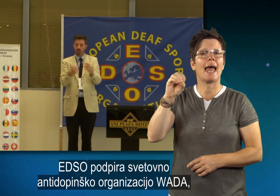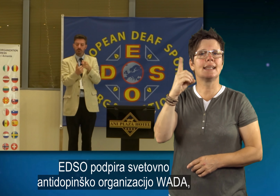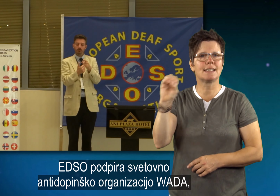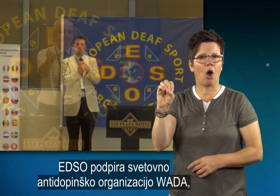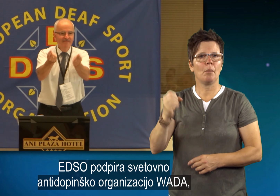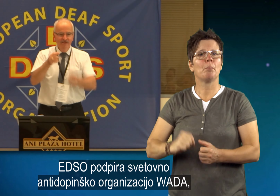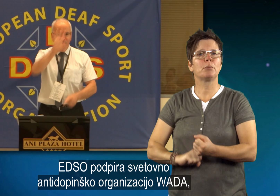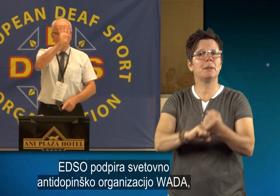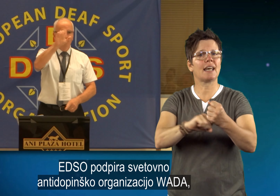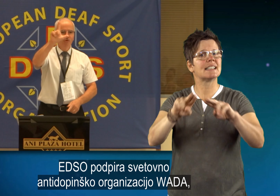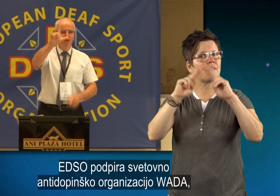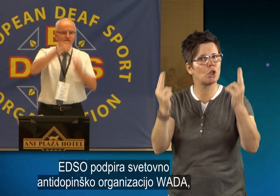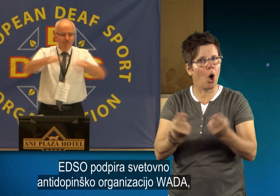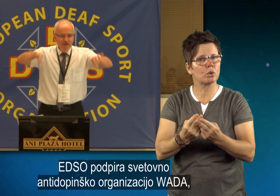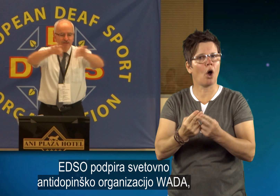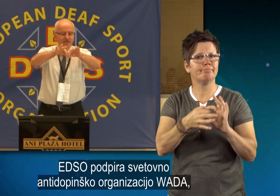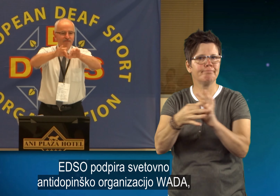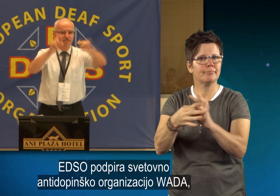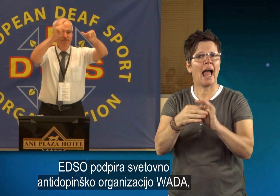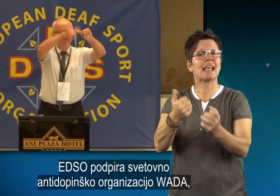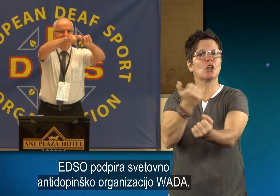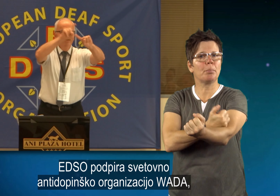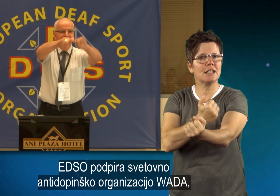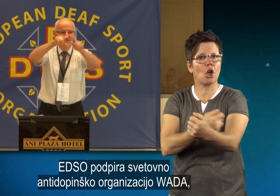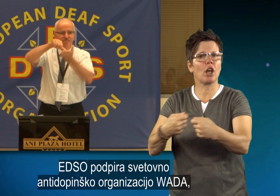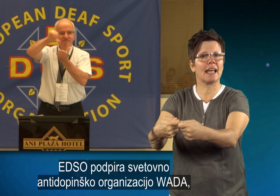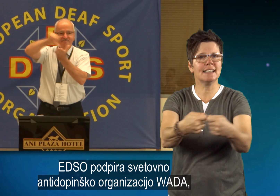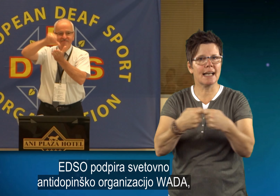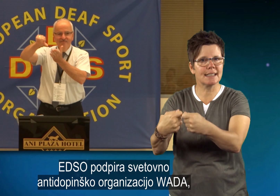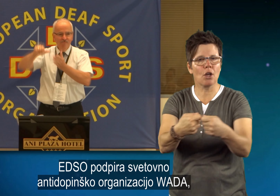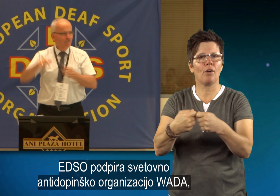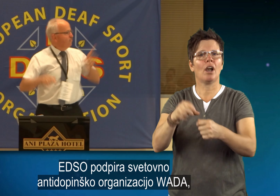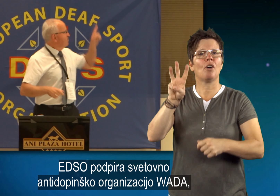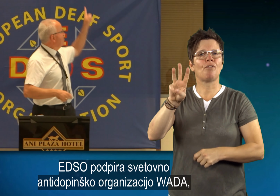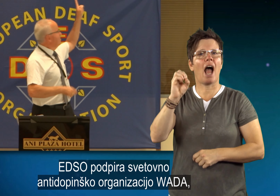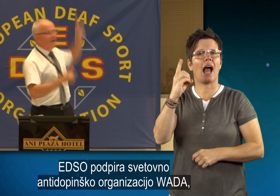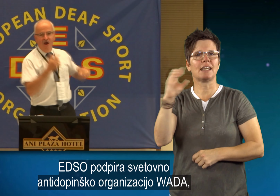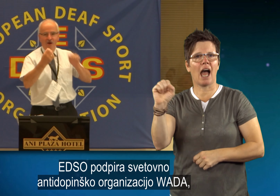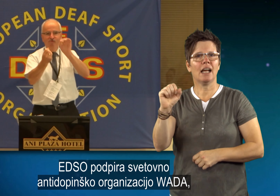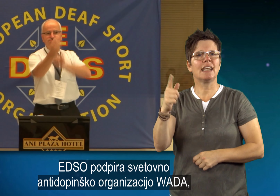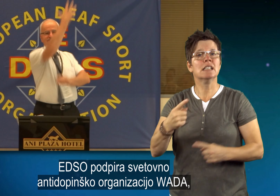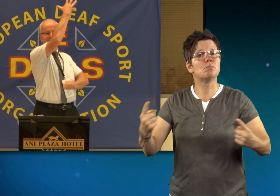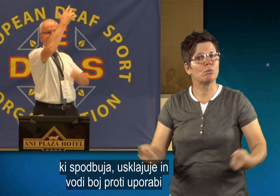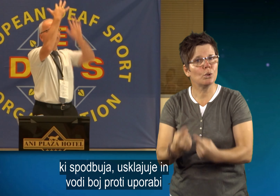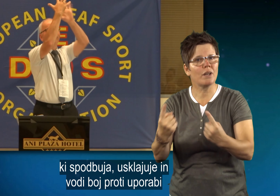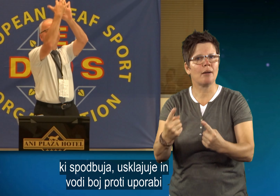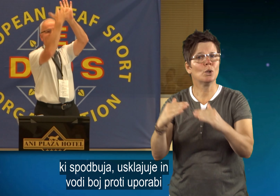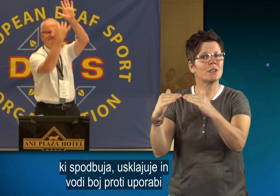ETSO podpira svetovno antidopinško organizacijo WADA, ki spodbuja, usklajuje in vodi boj proti